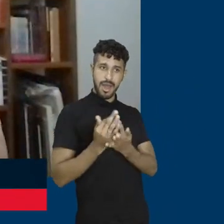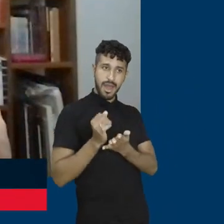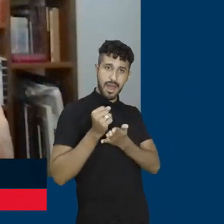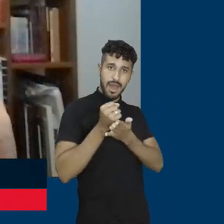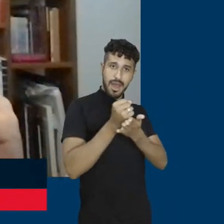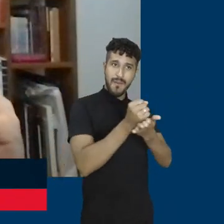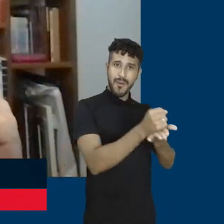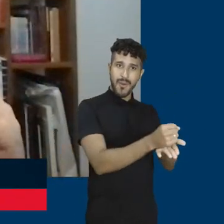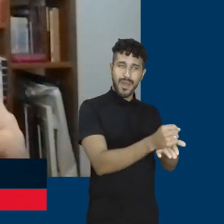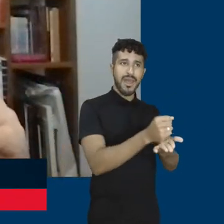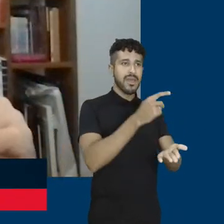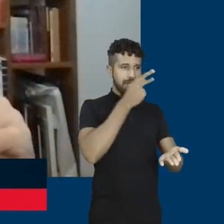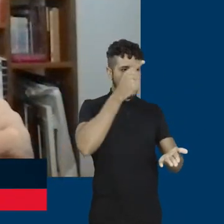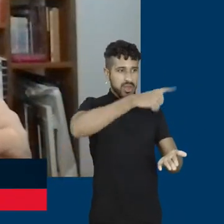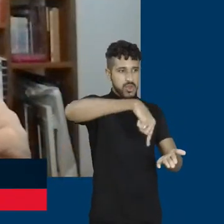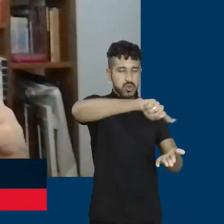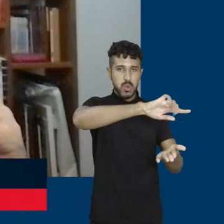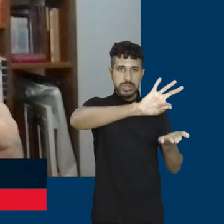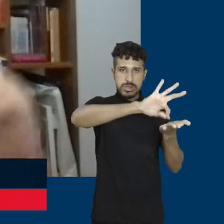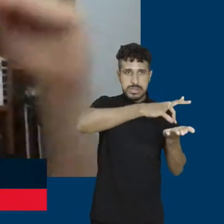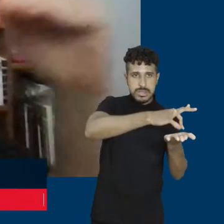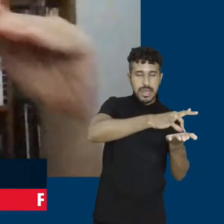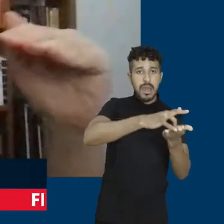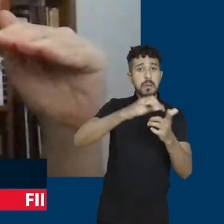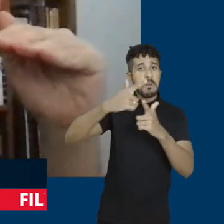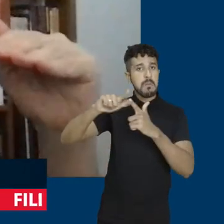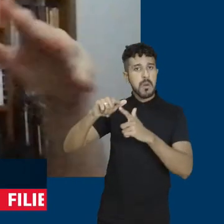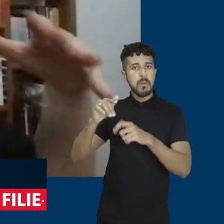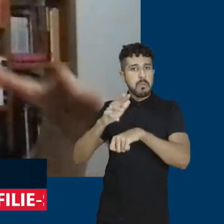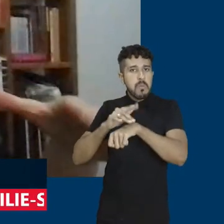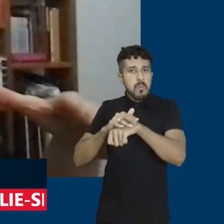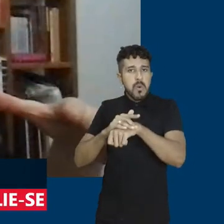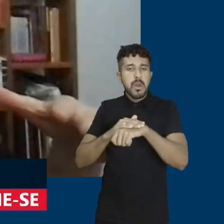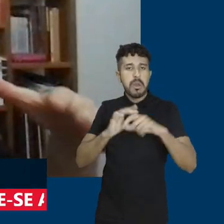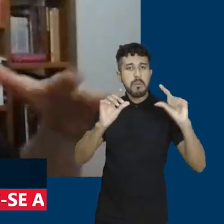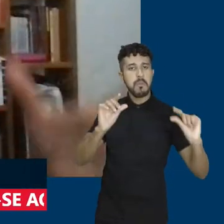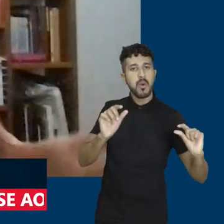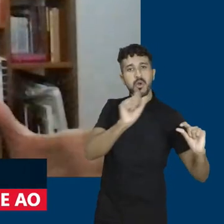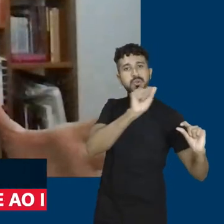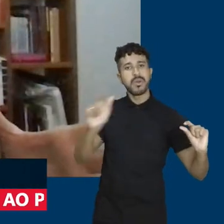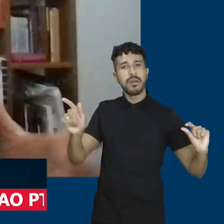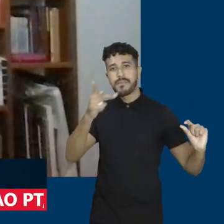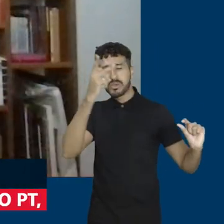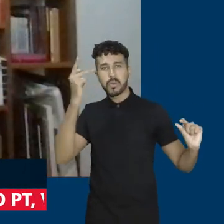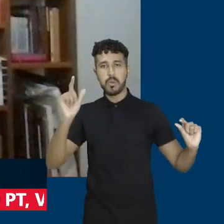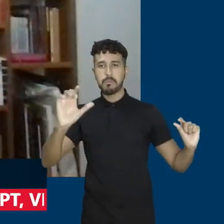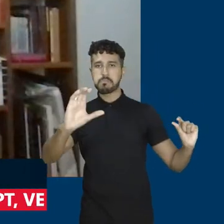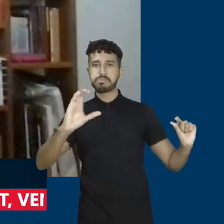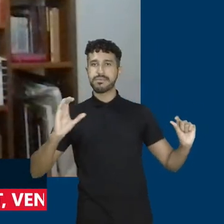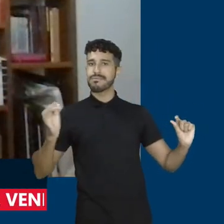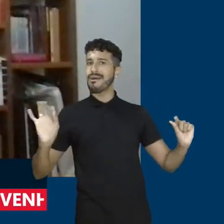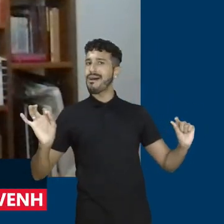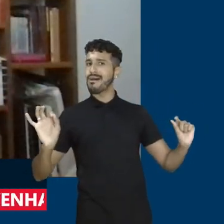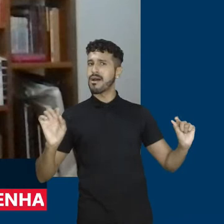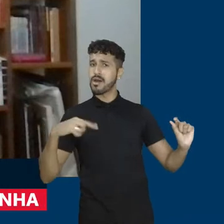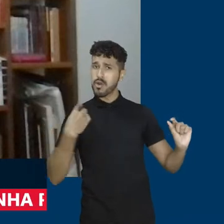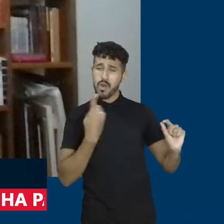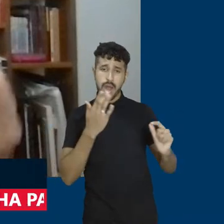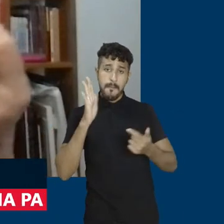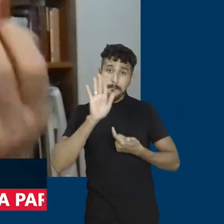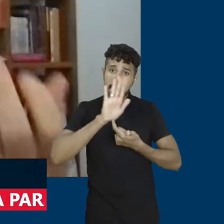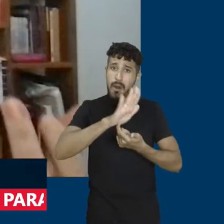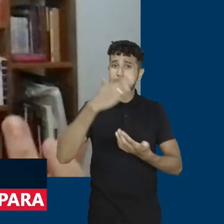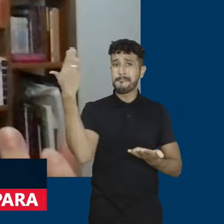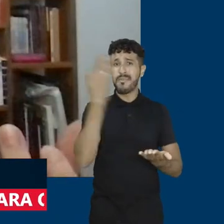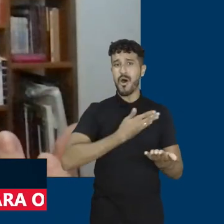menos problemas, né, com relação a essas doenças do que quem não está. Então, o que acontece? Nós temos como provar hoje isso.